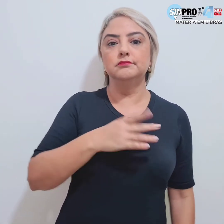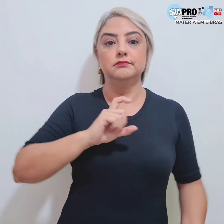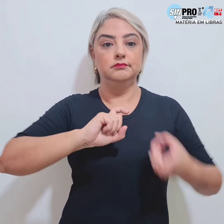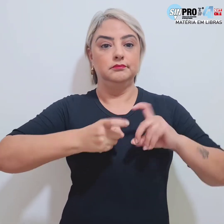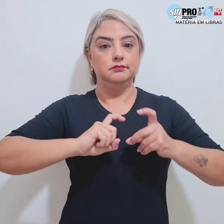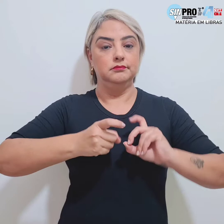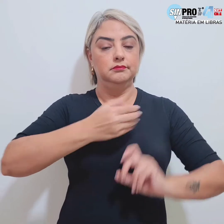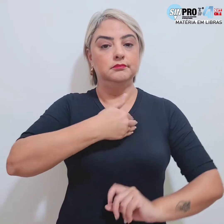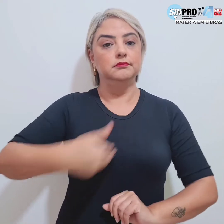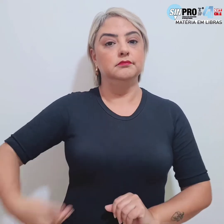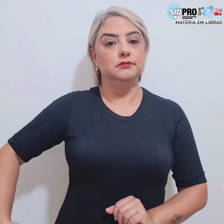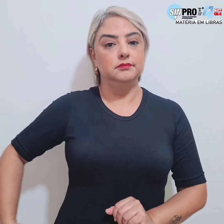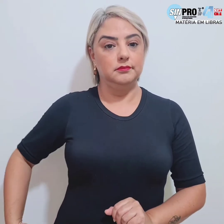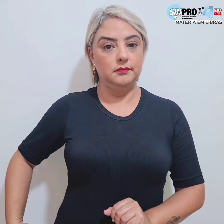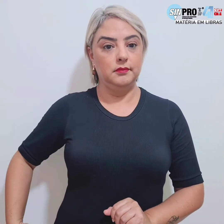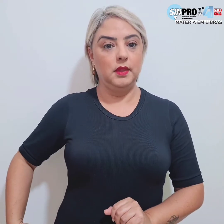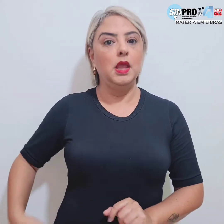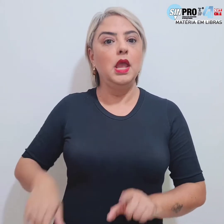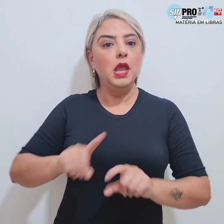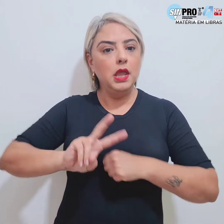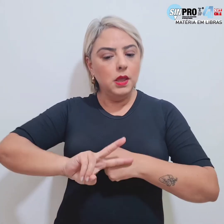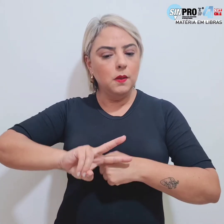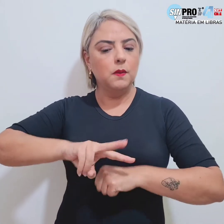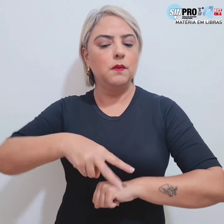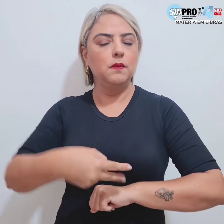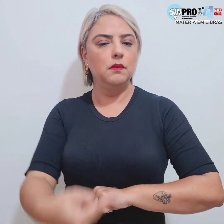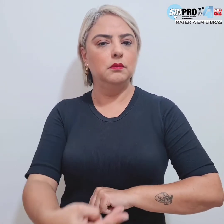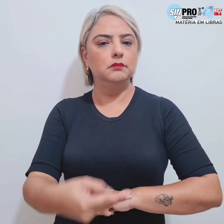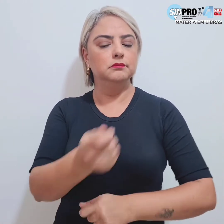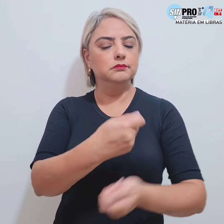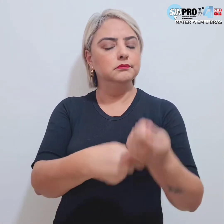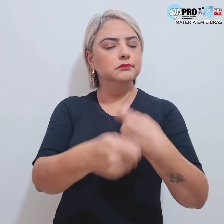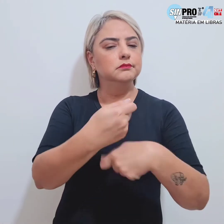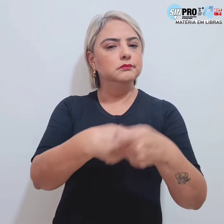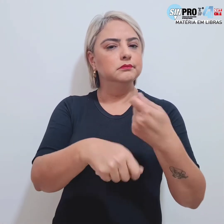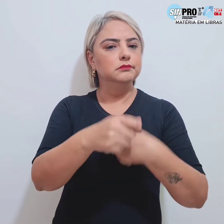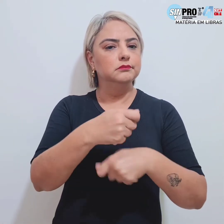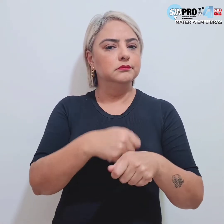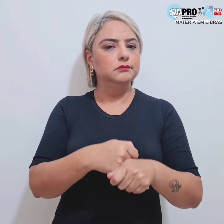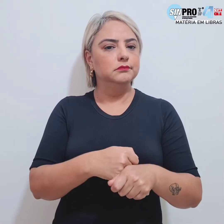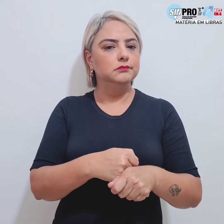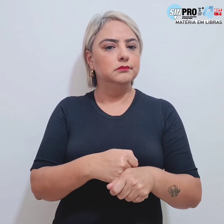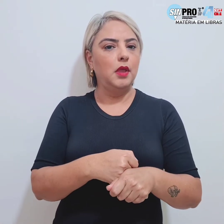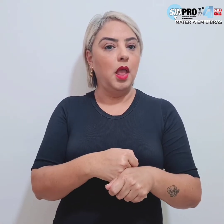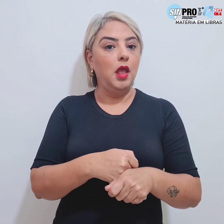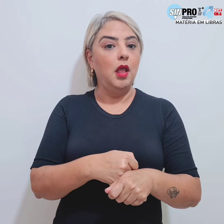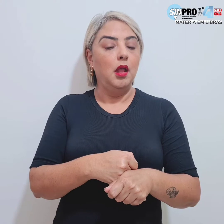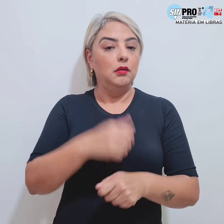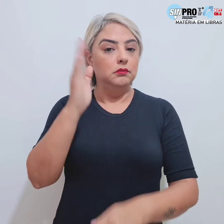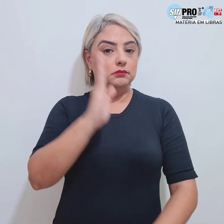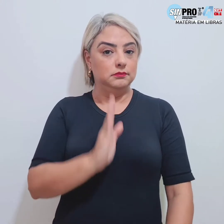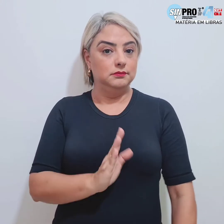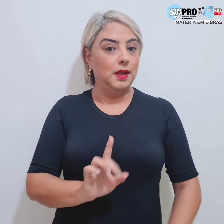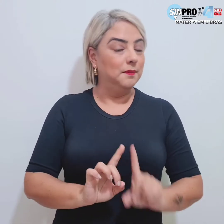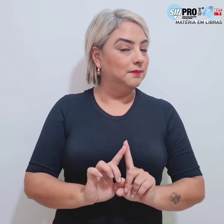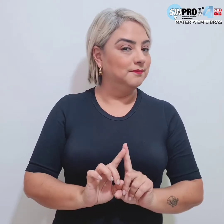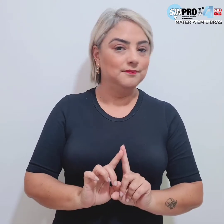administração pública e consequente economia no caixa do país. Entretanto, a